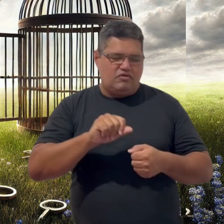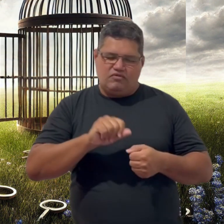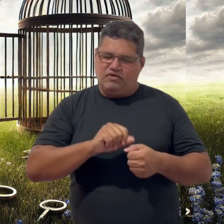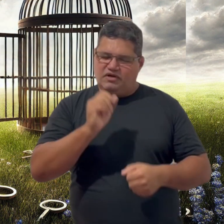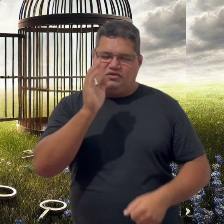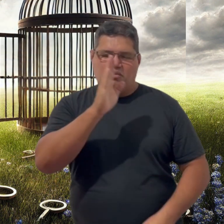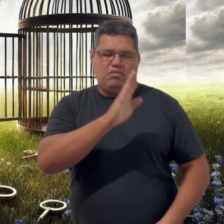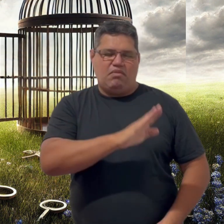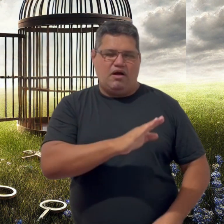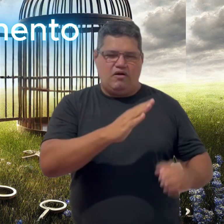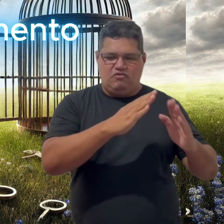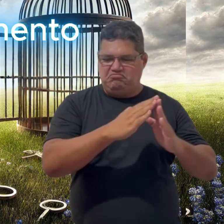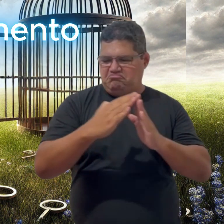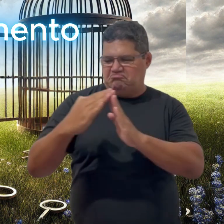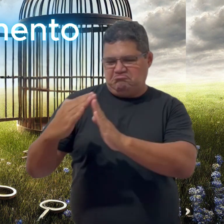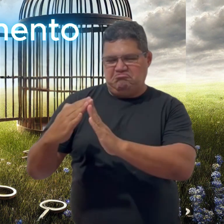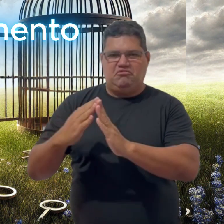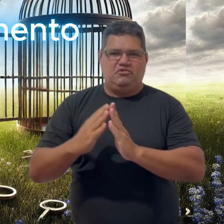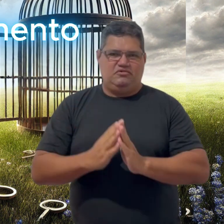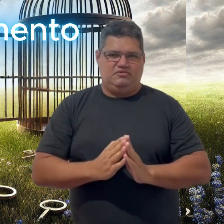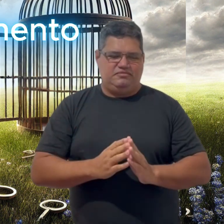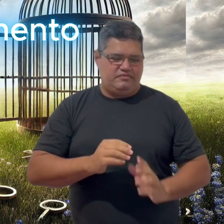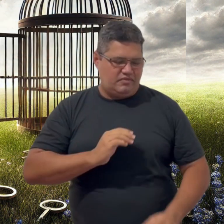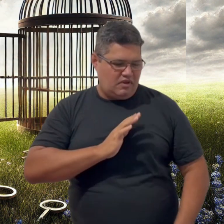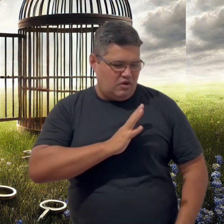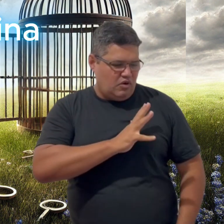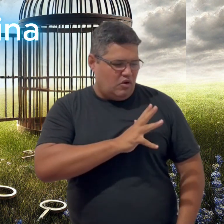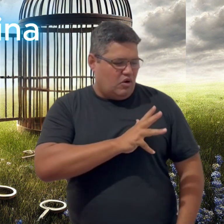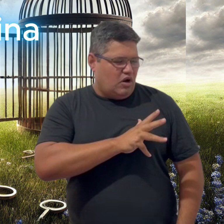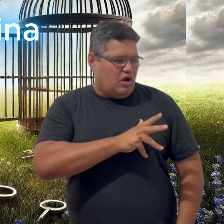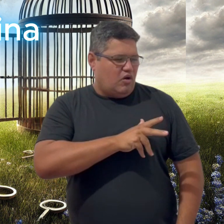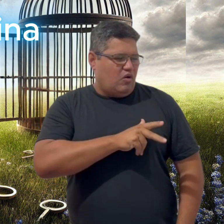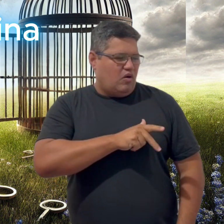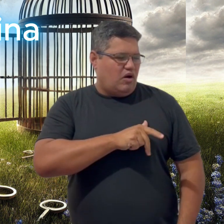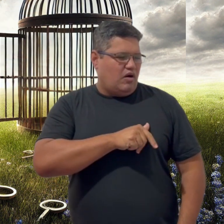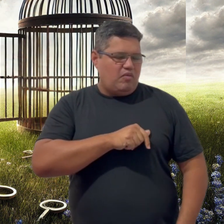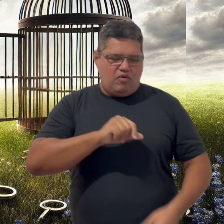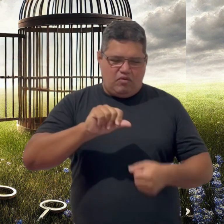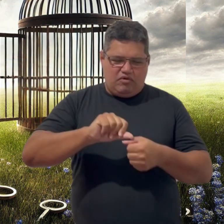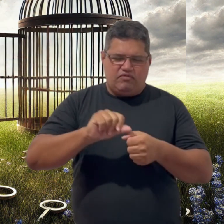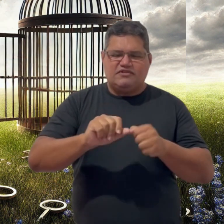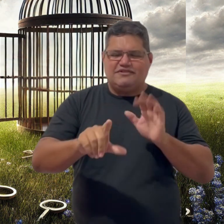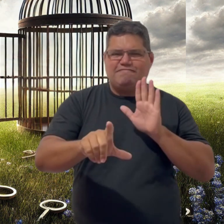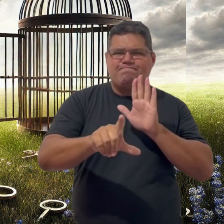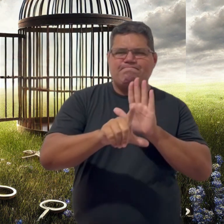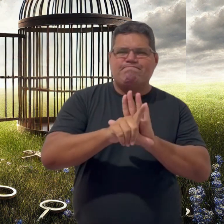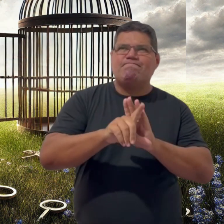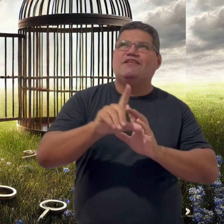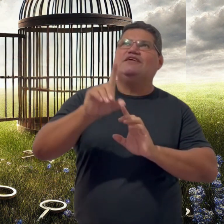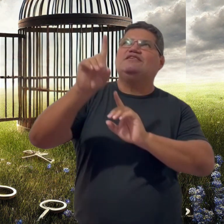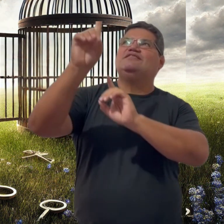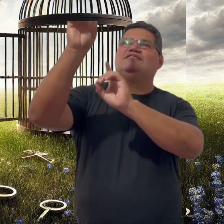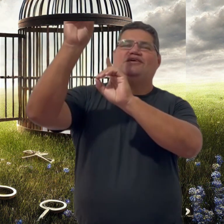amor é o cumprimento da lei divina.